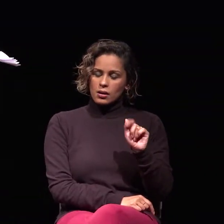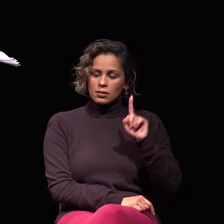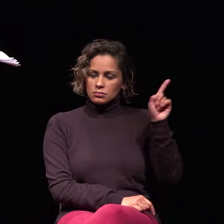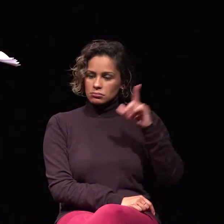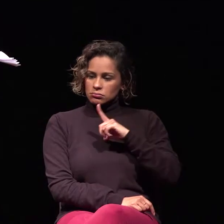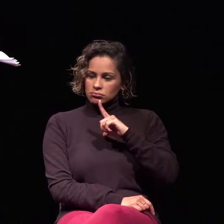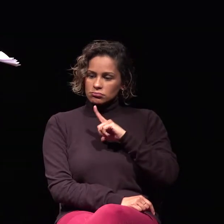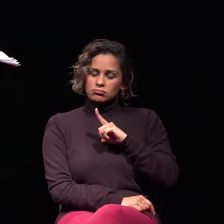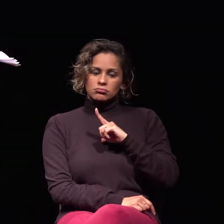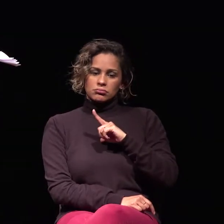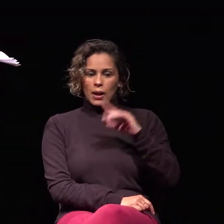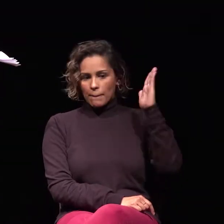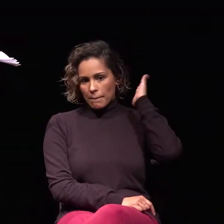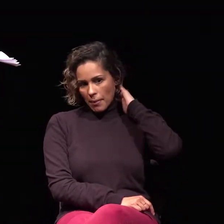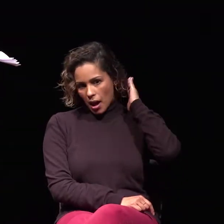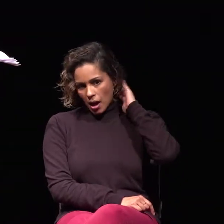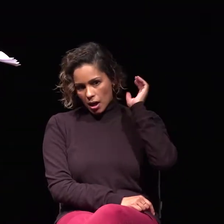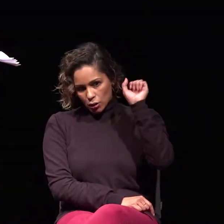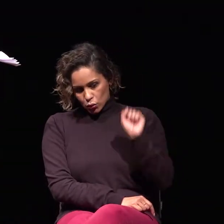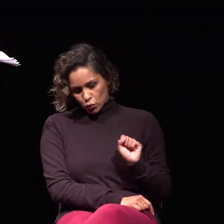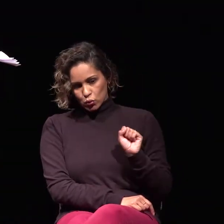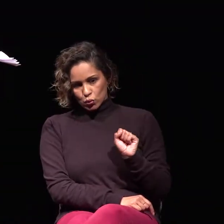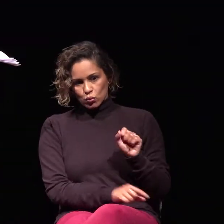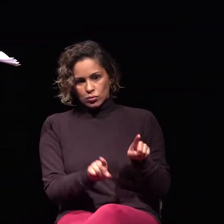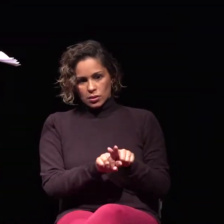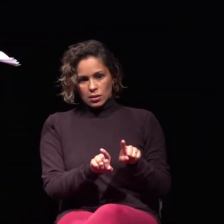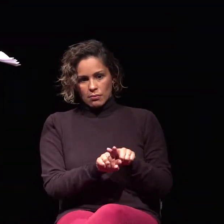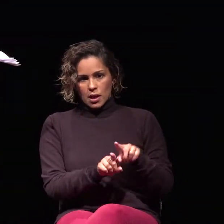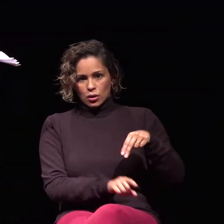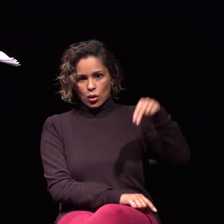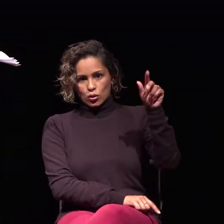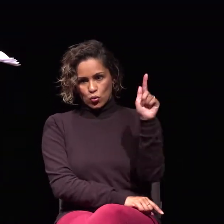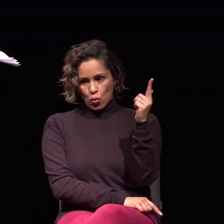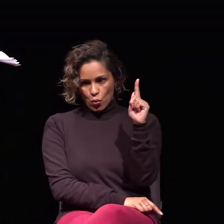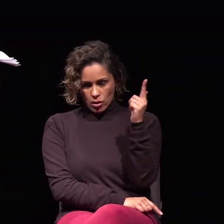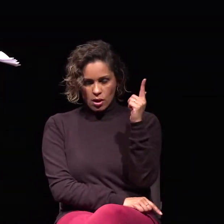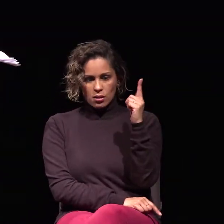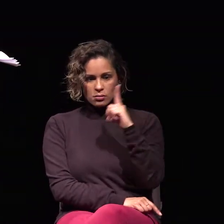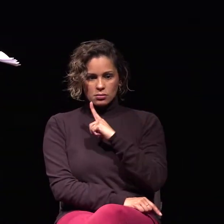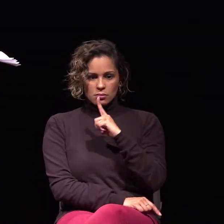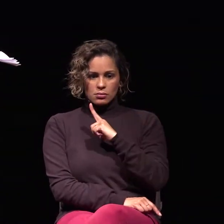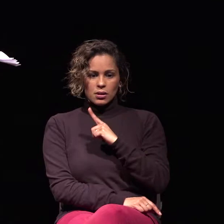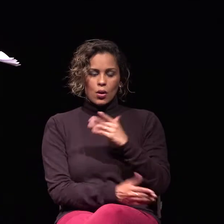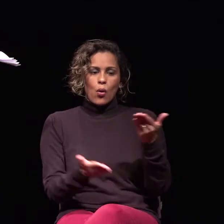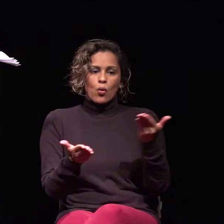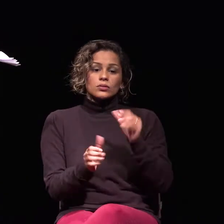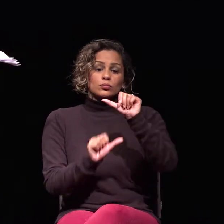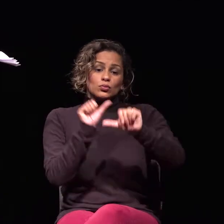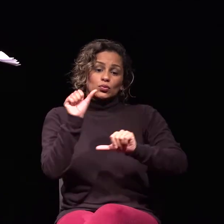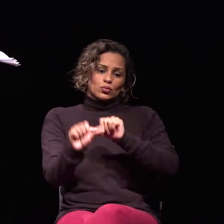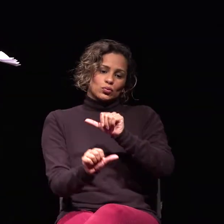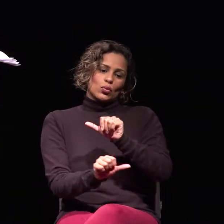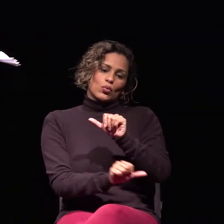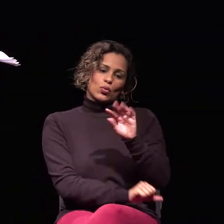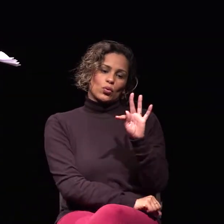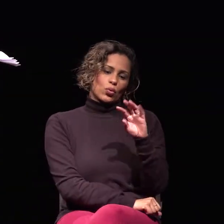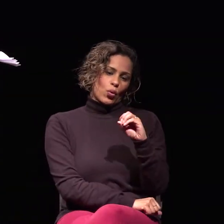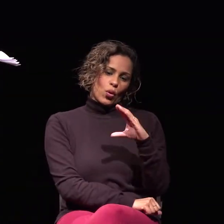do Pará e norte de Goiás. Na época era o estado de Goiás, hoje é o estado de Tocantins. E